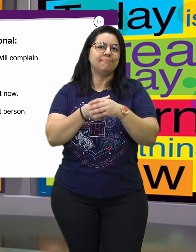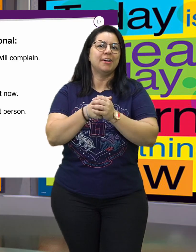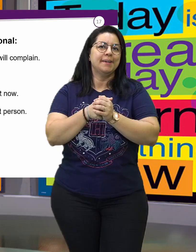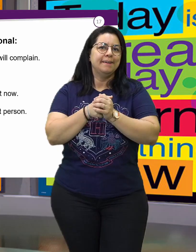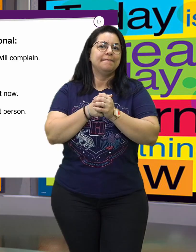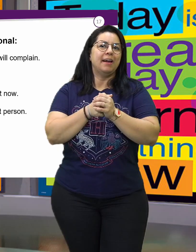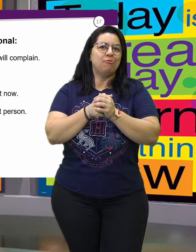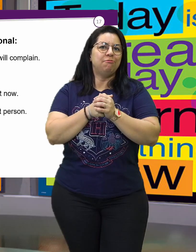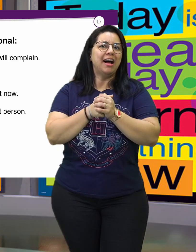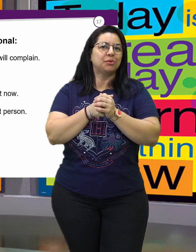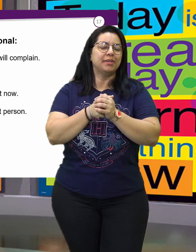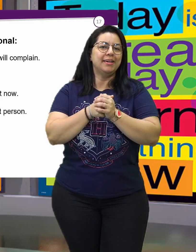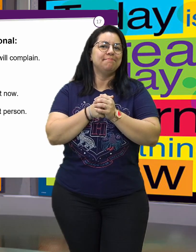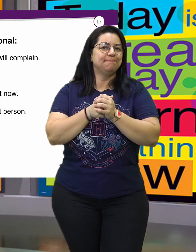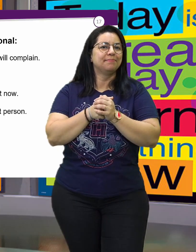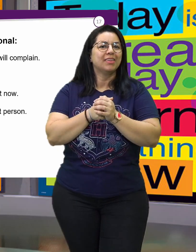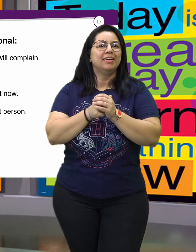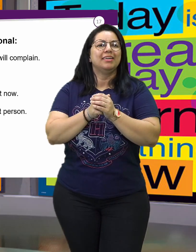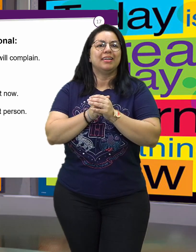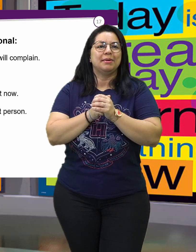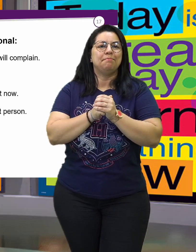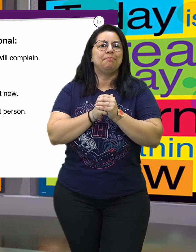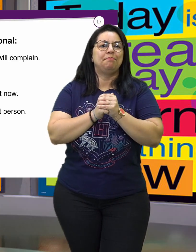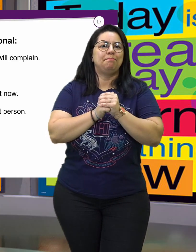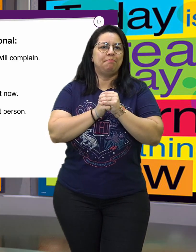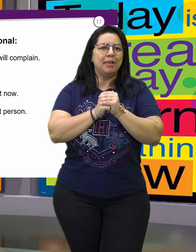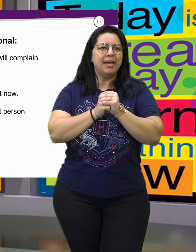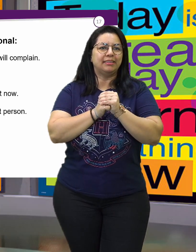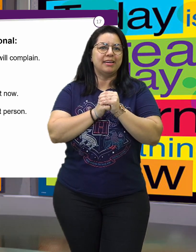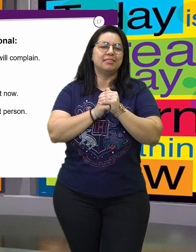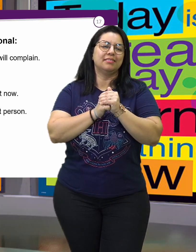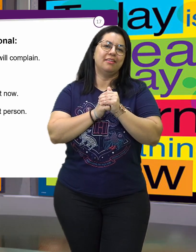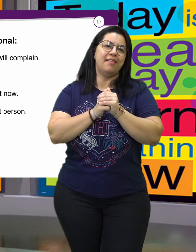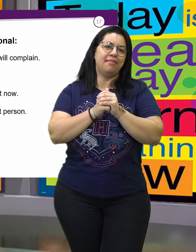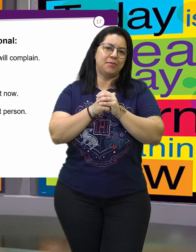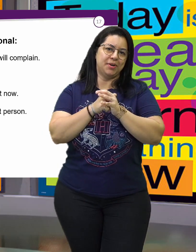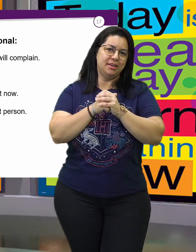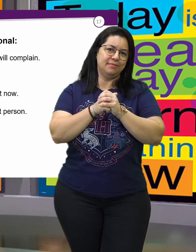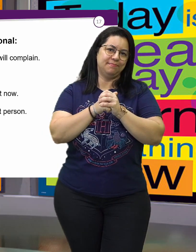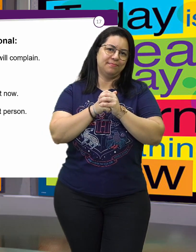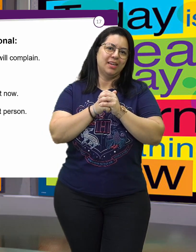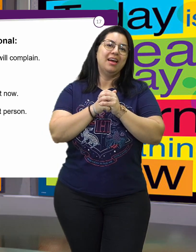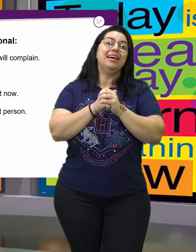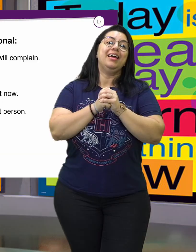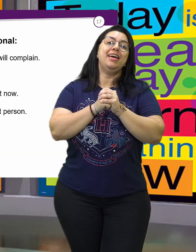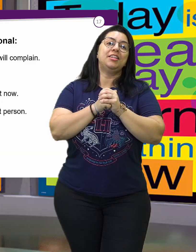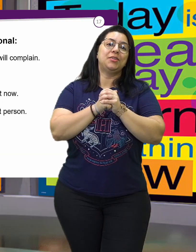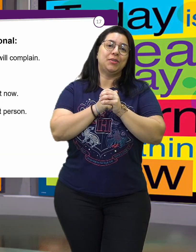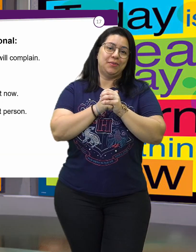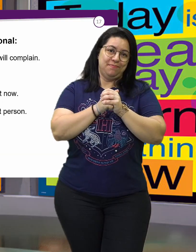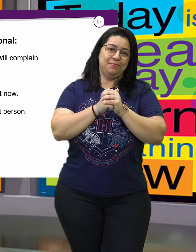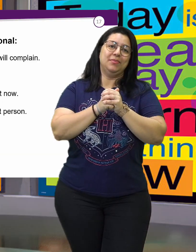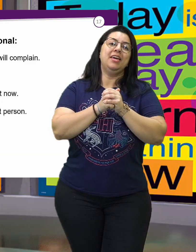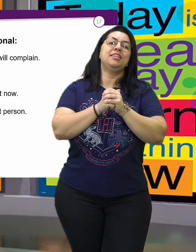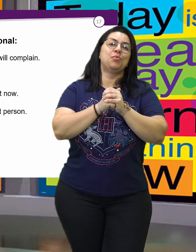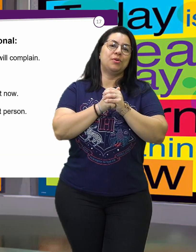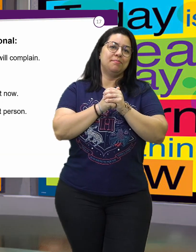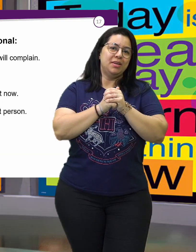também não é second conditional. É um fato, e a letra né? C, if I planted that tree, it would